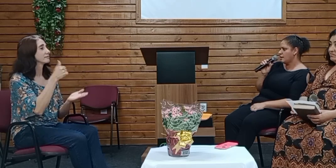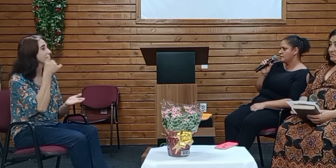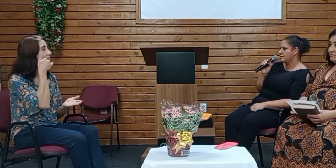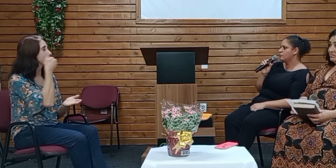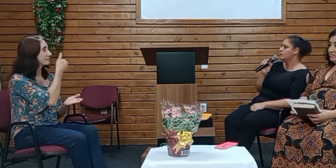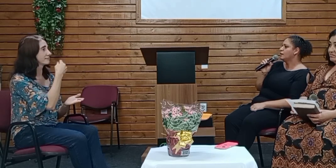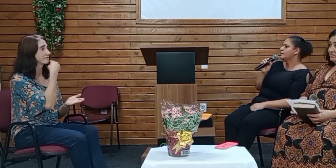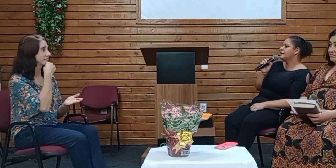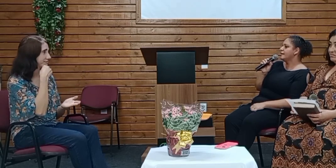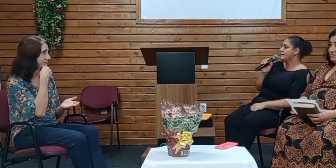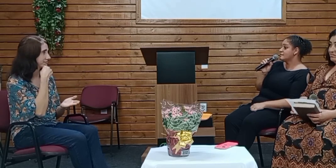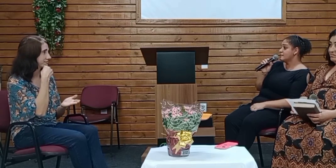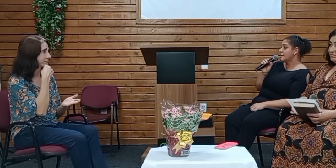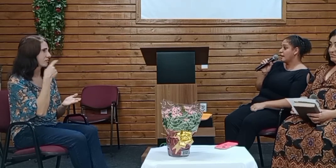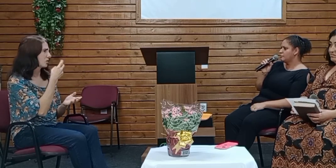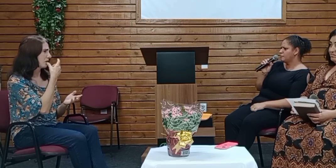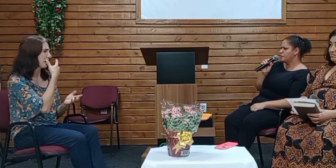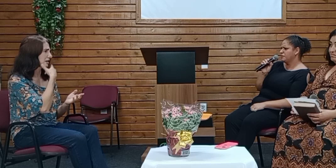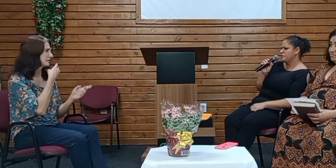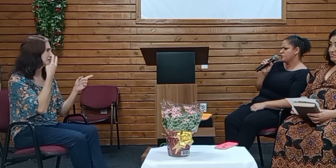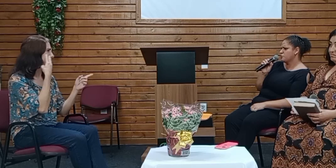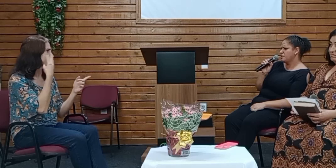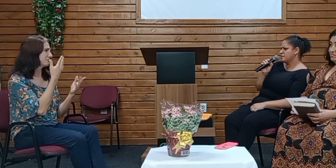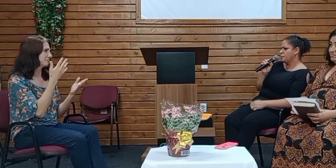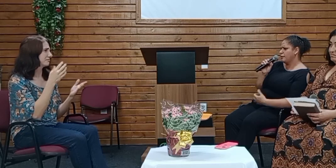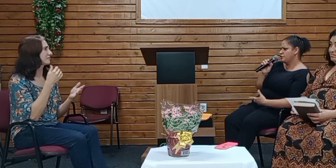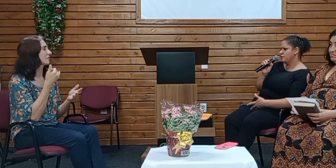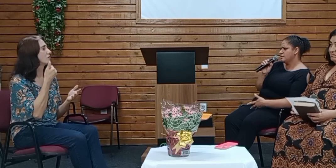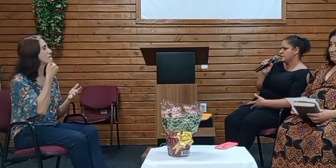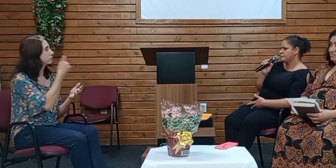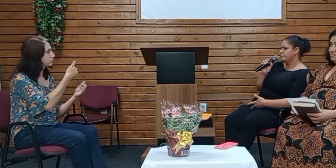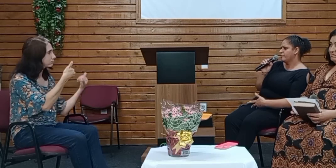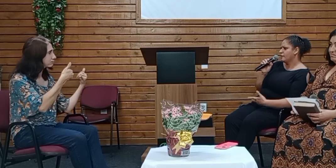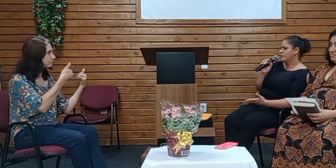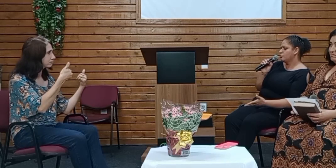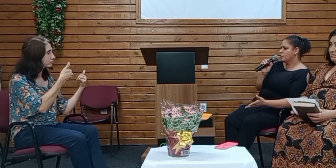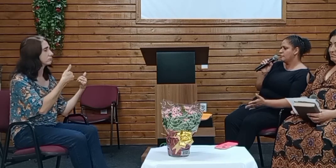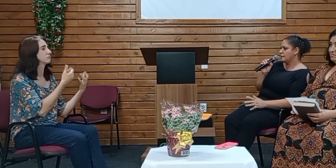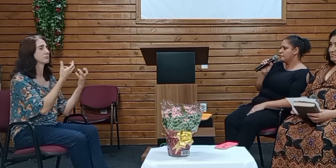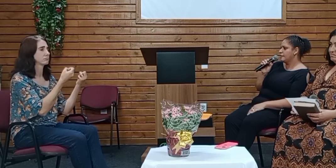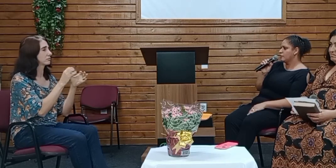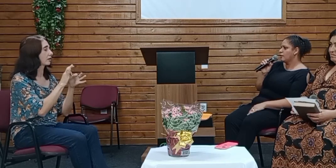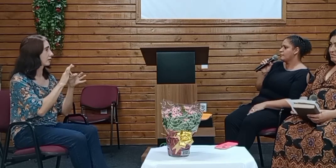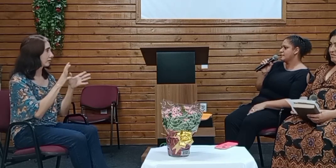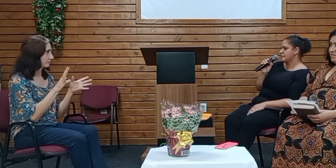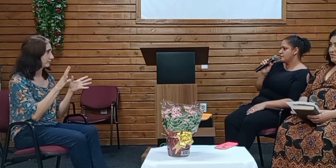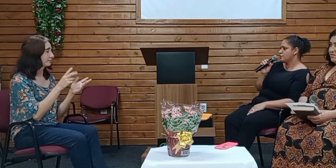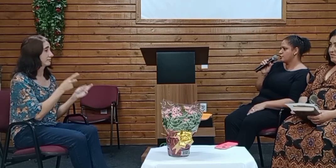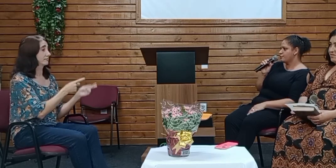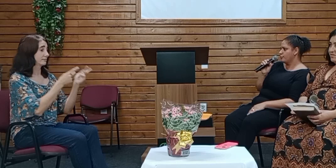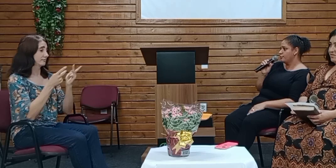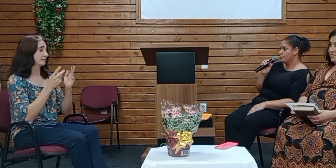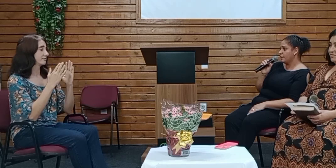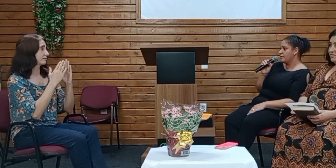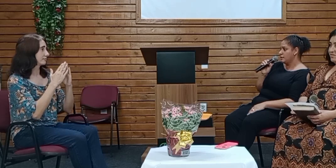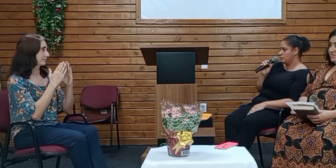combinar então. E aí eles ligaram para minha mãe, eu acho, ou para a Giza. Não estou lembrada bem agora, mas aí a gente